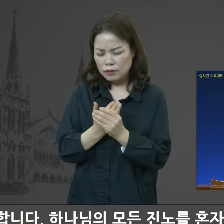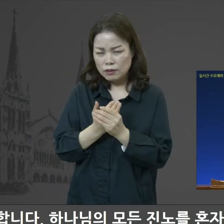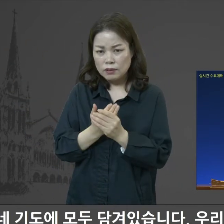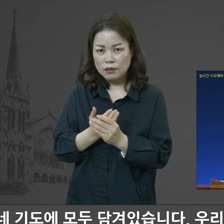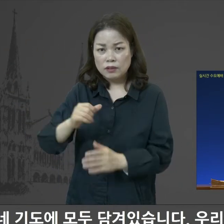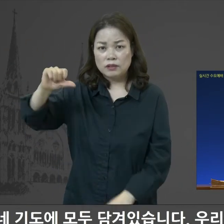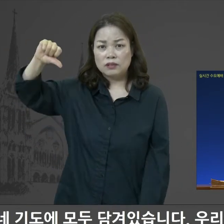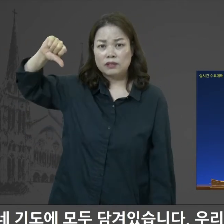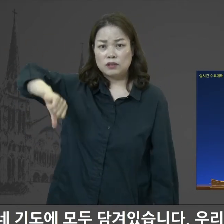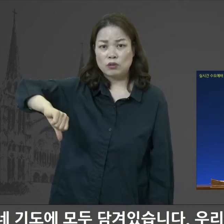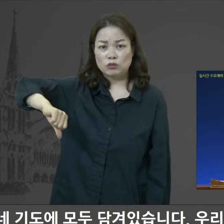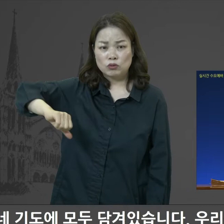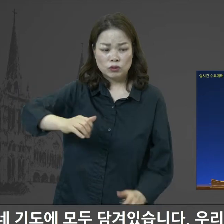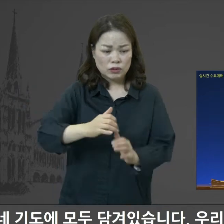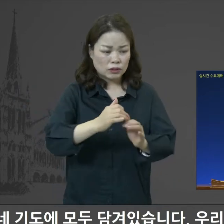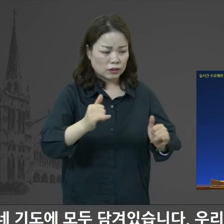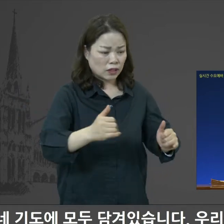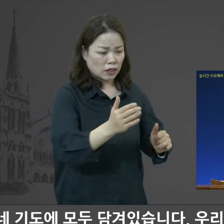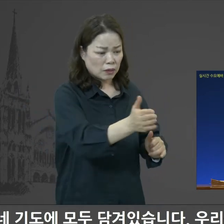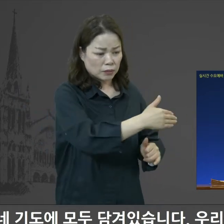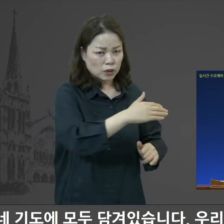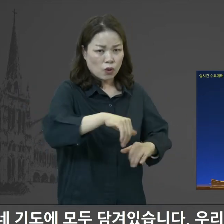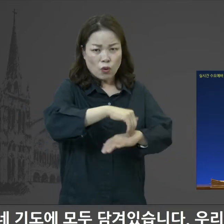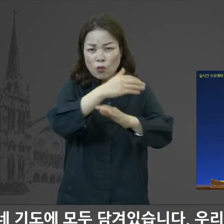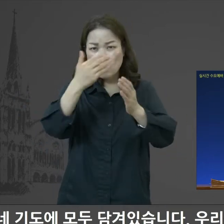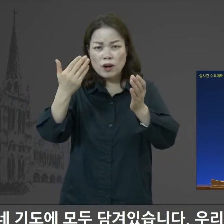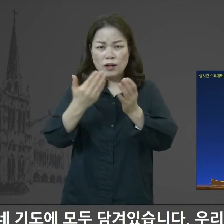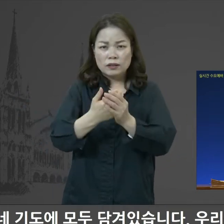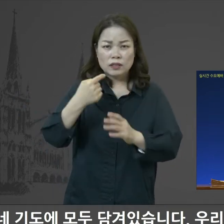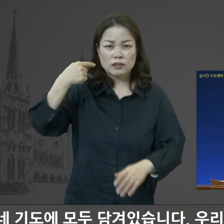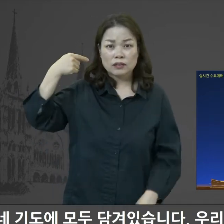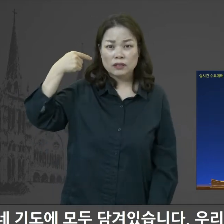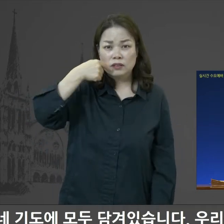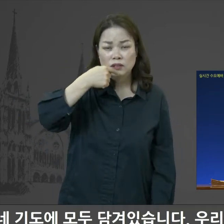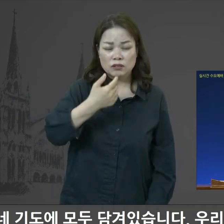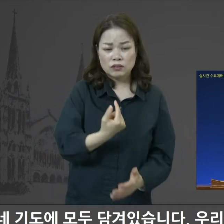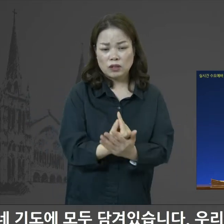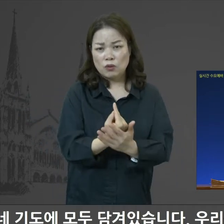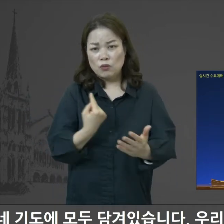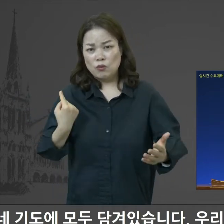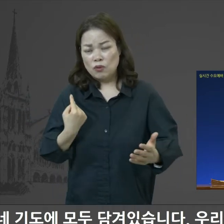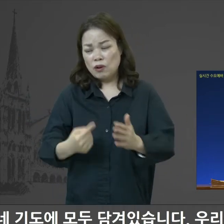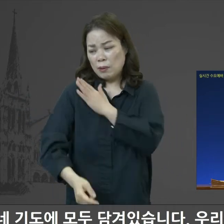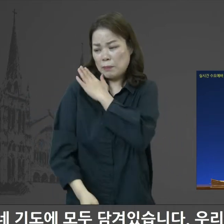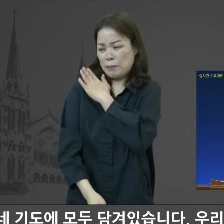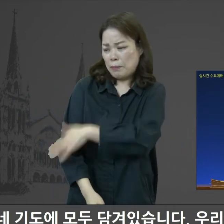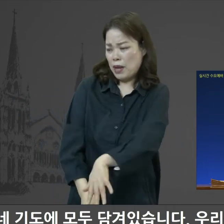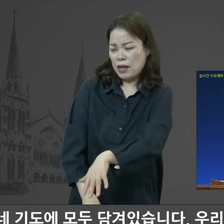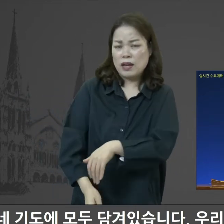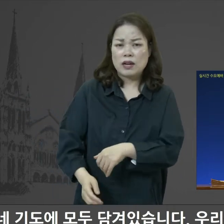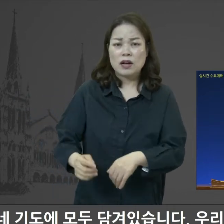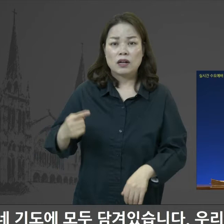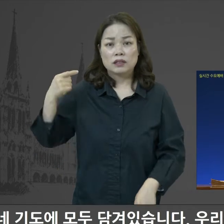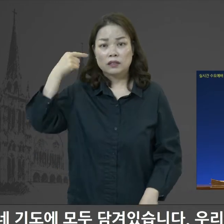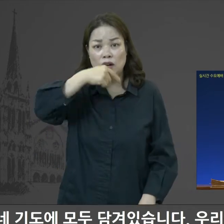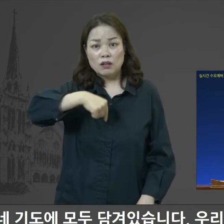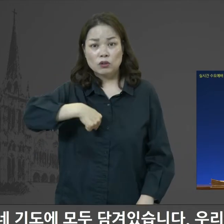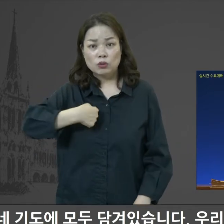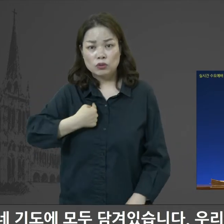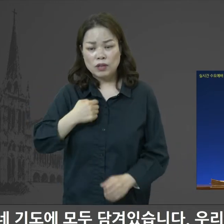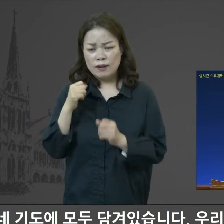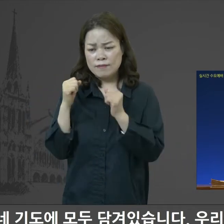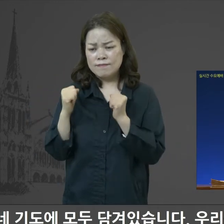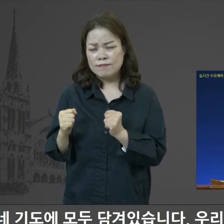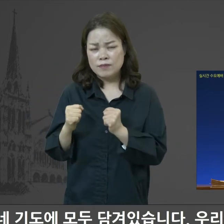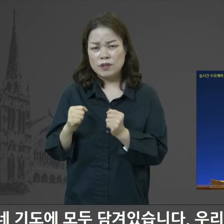저주, 사람들로부터의 완전하고 철저한 외면, 철저하게 혼자 되셔서